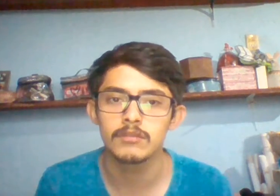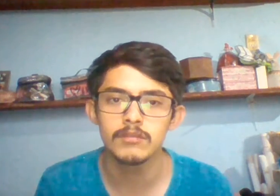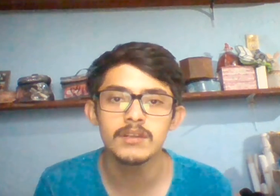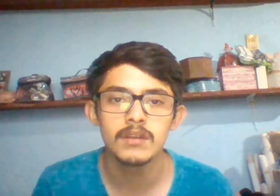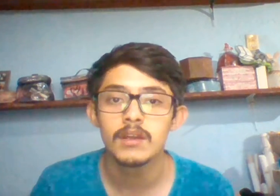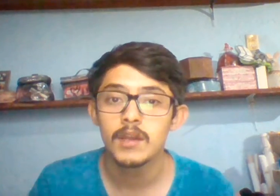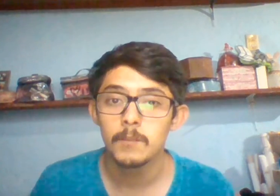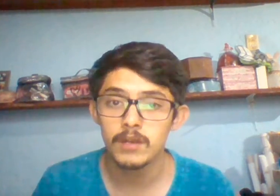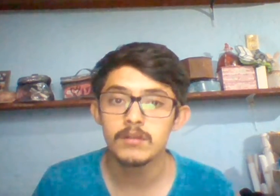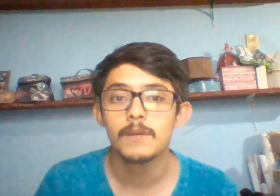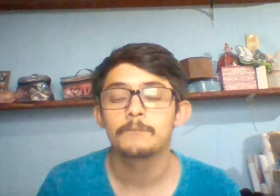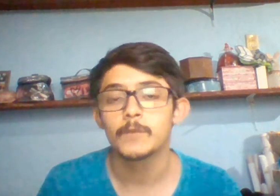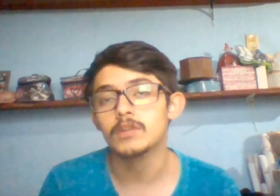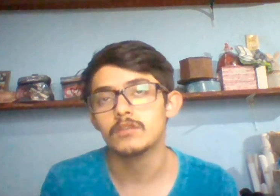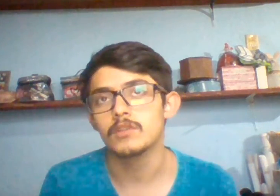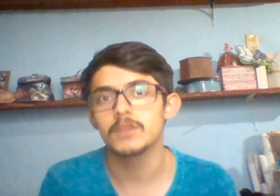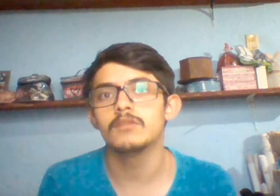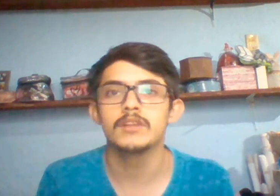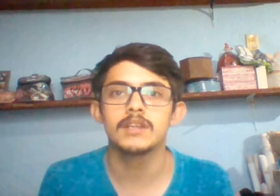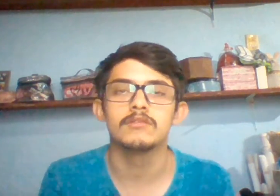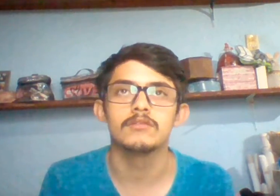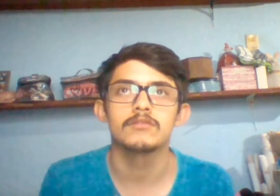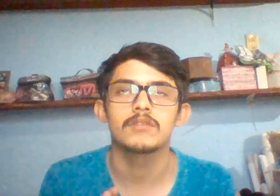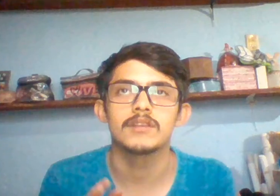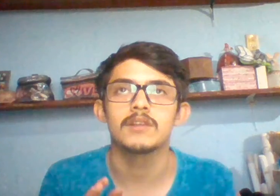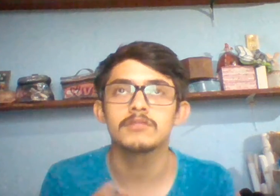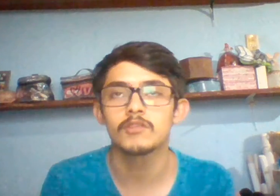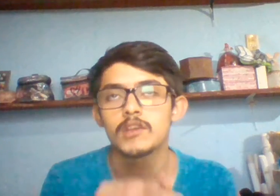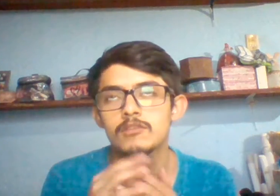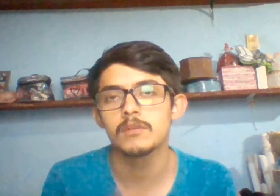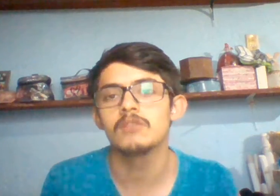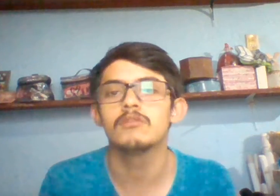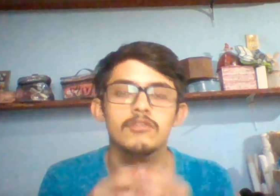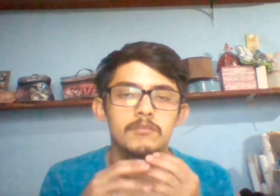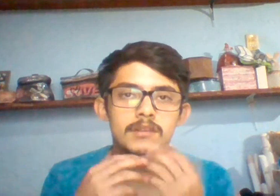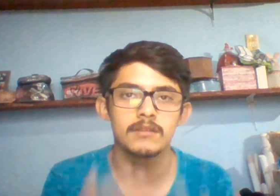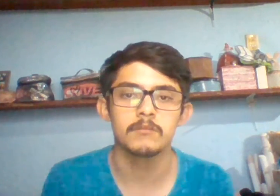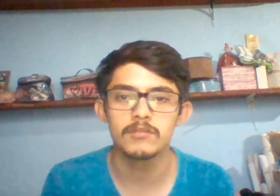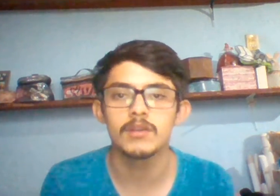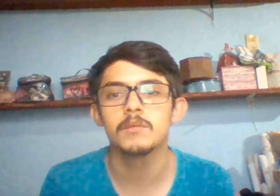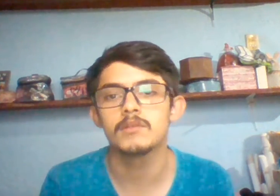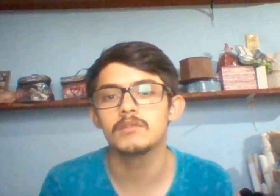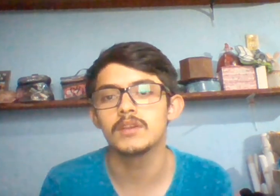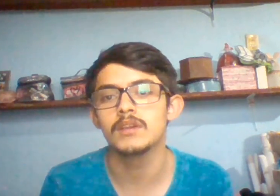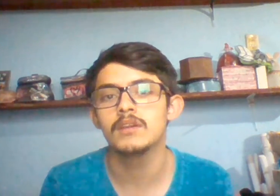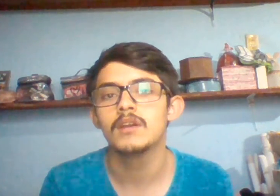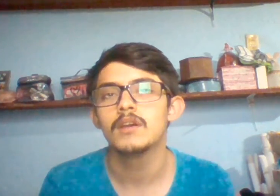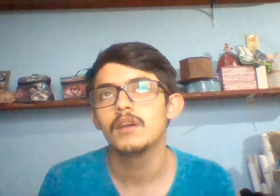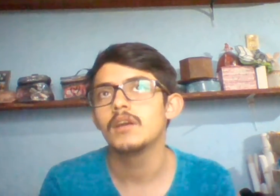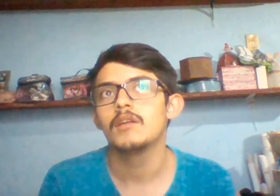estructuras, pero bueno, sobre todo ahorita en los autos más novedosos, más nuevos